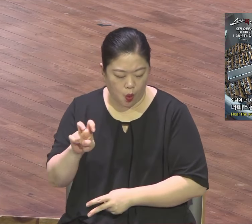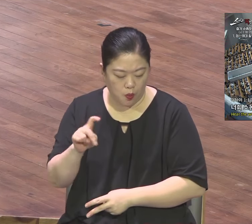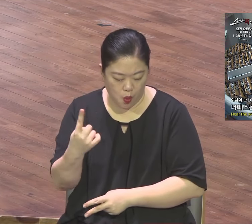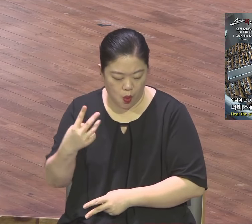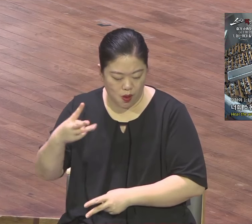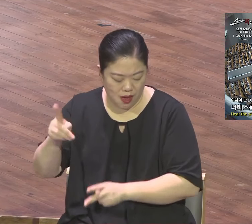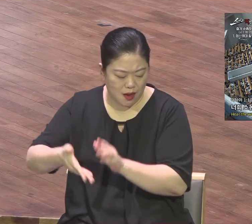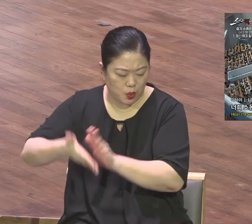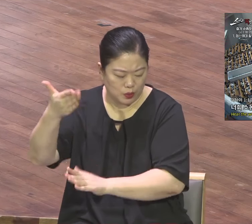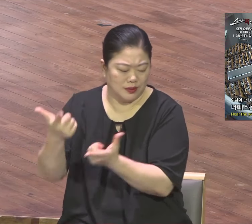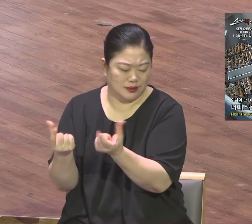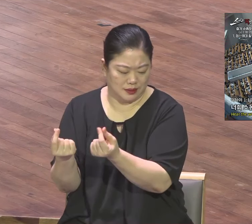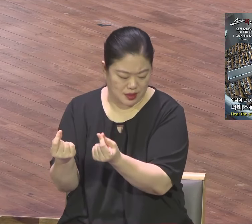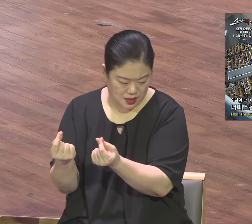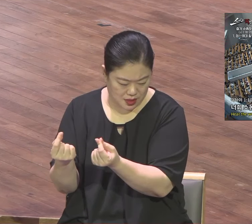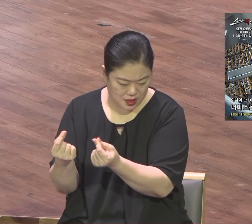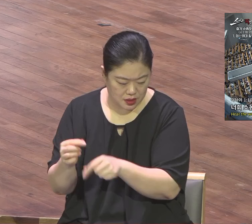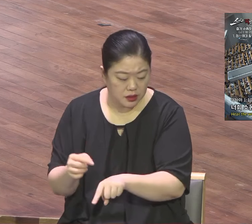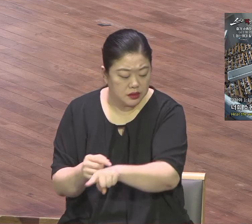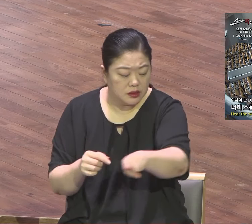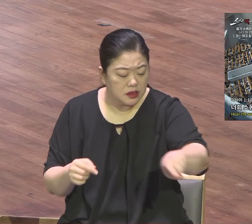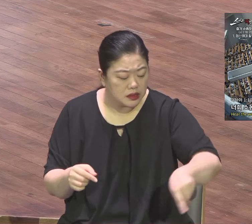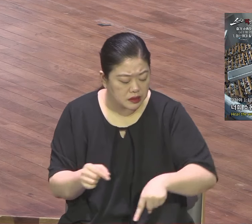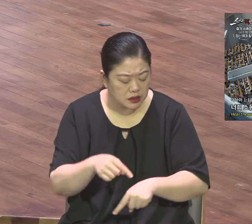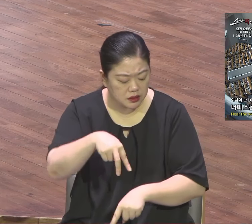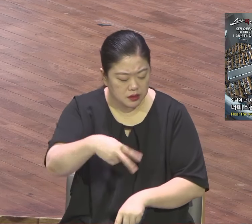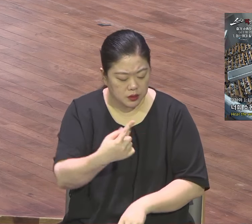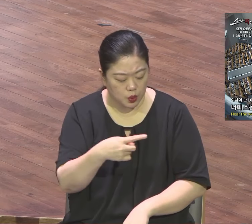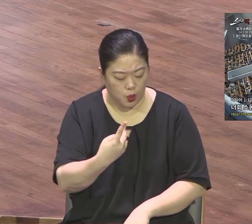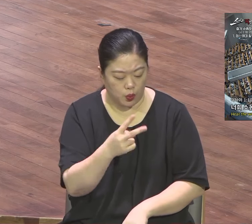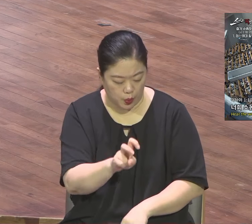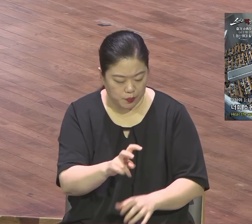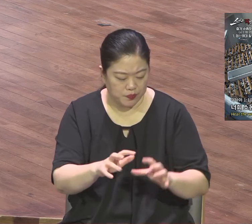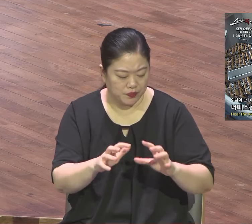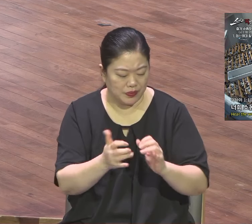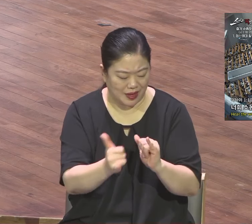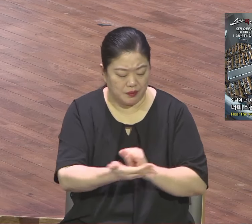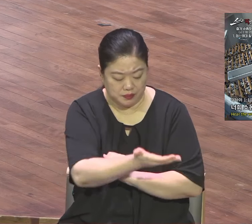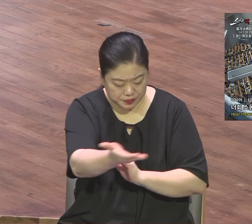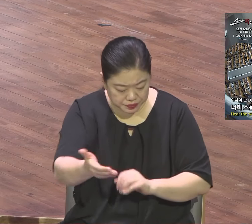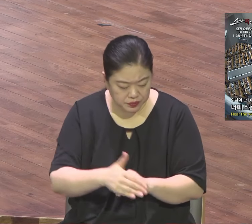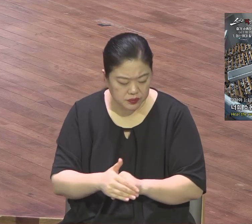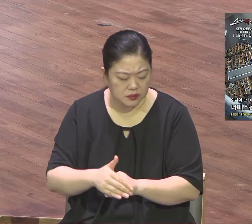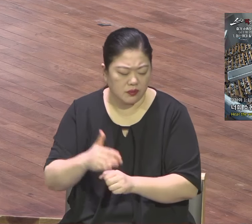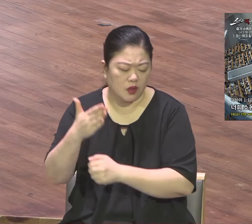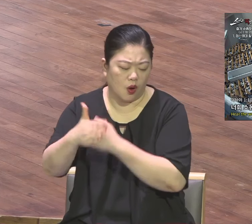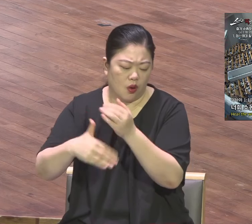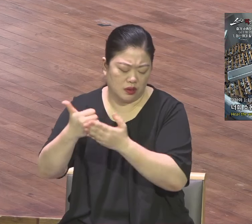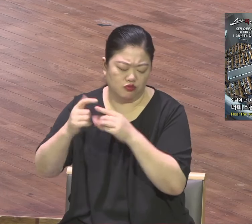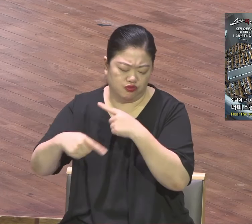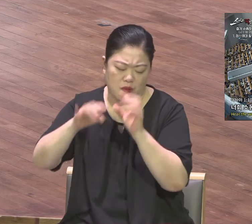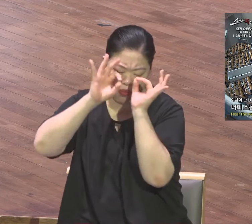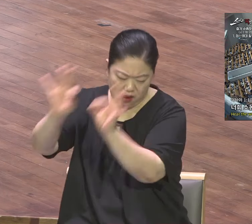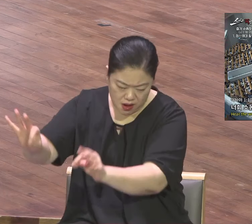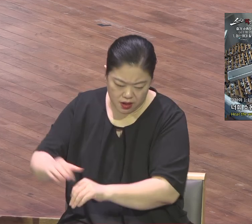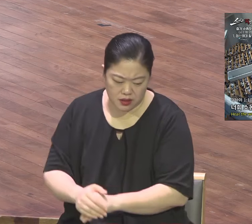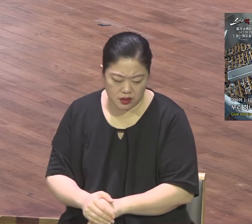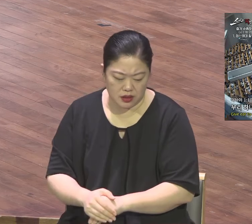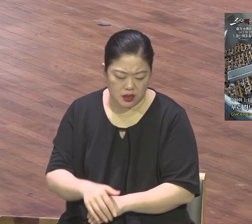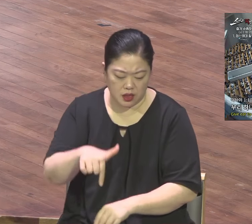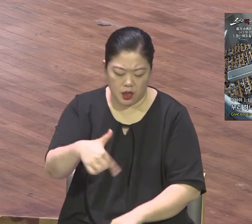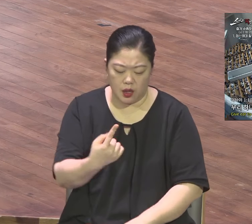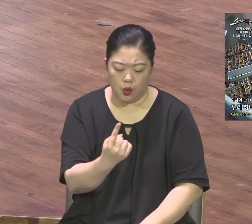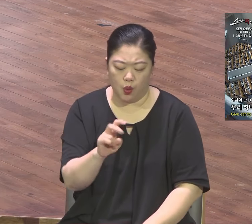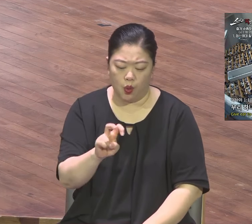같았으리로다. 자, 너희 소돔에 관한들아 여호와의 말씀을 들을지어다. 너희의 고모라의